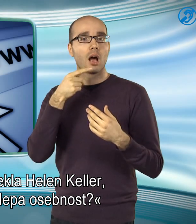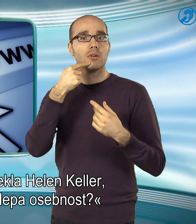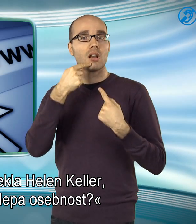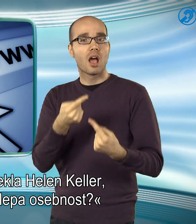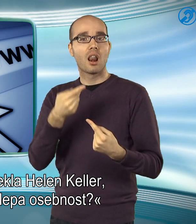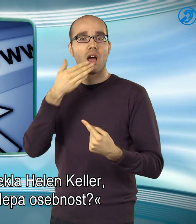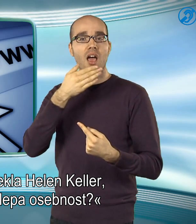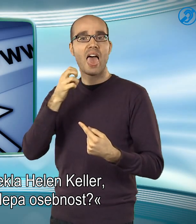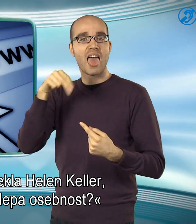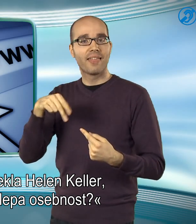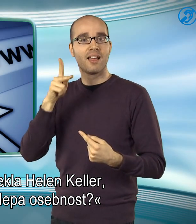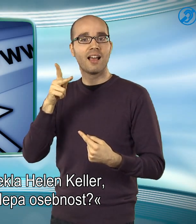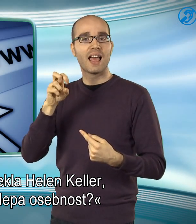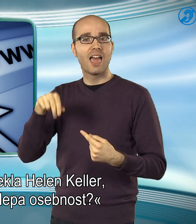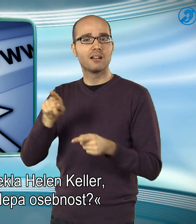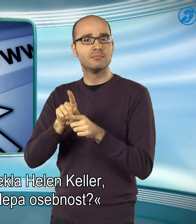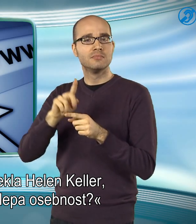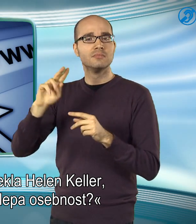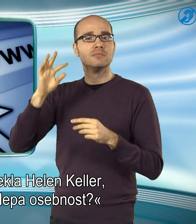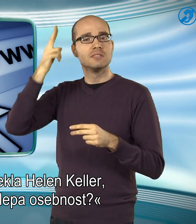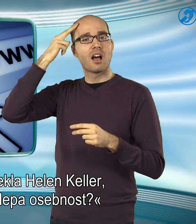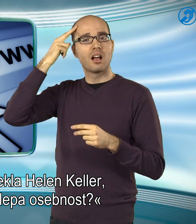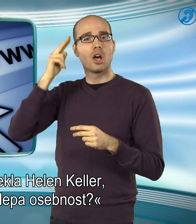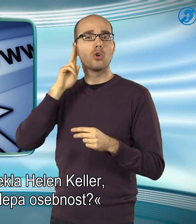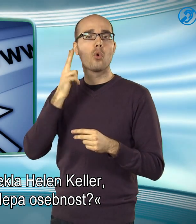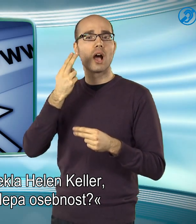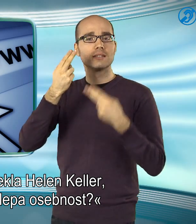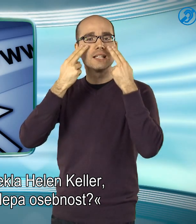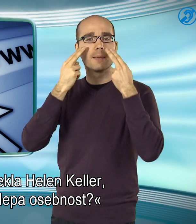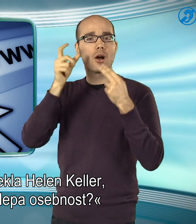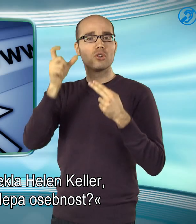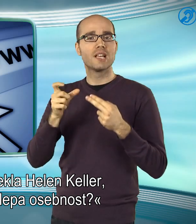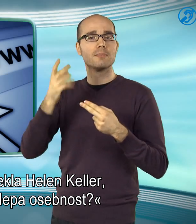Kaj bi na to rekla Helen Keller, slavna gluhoslepa osebnost?